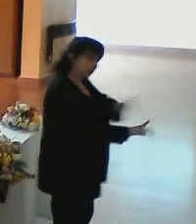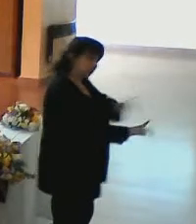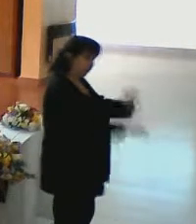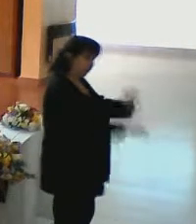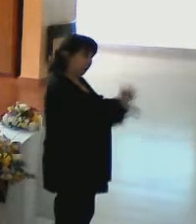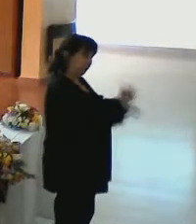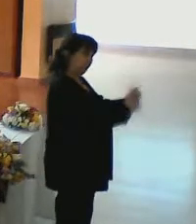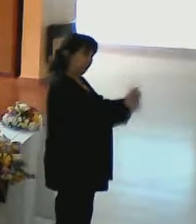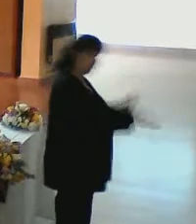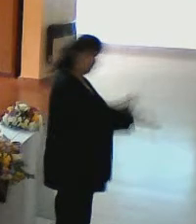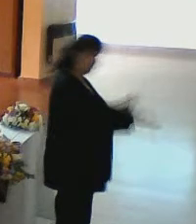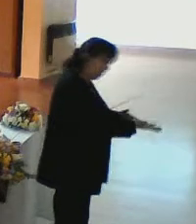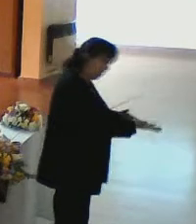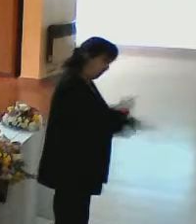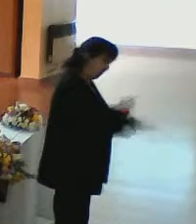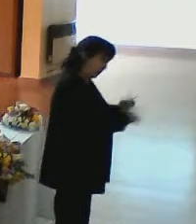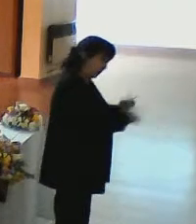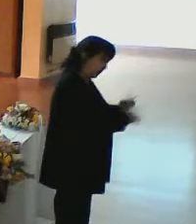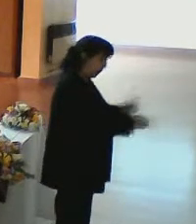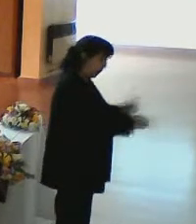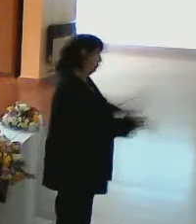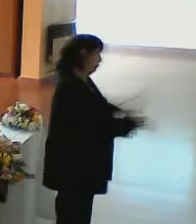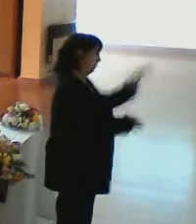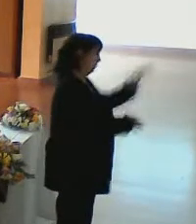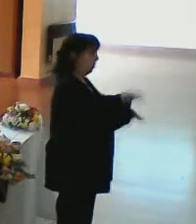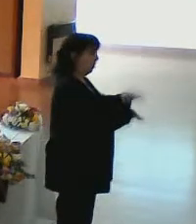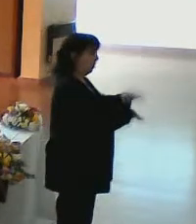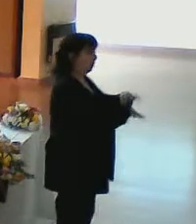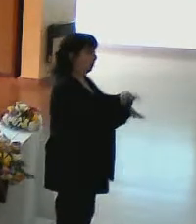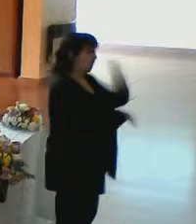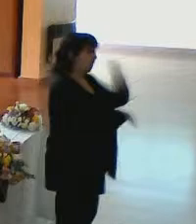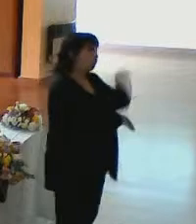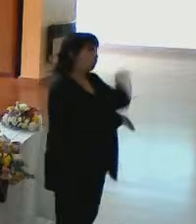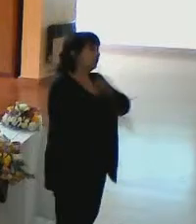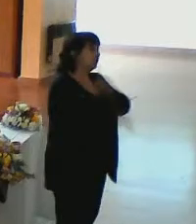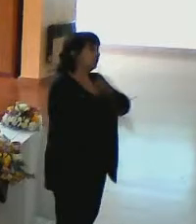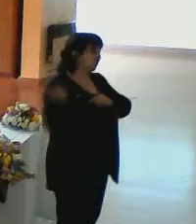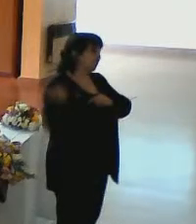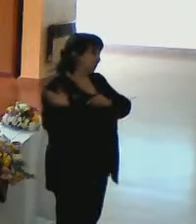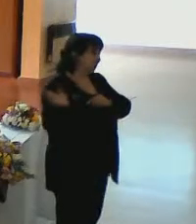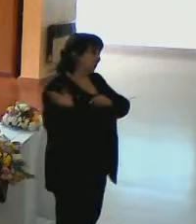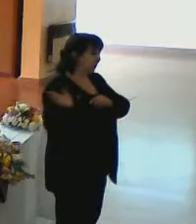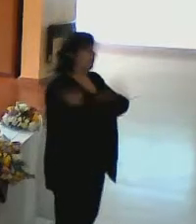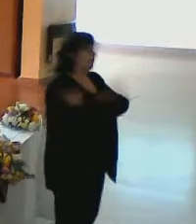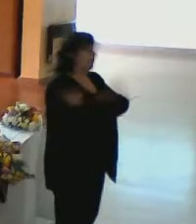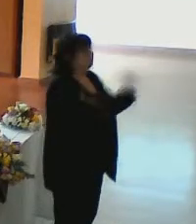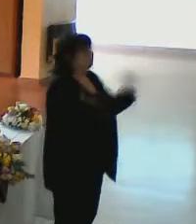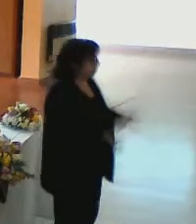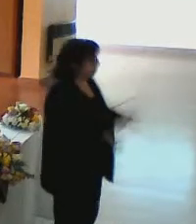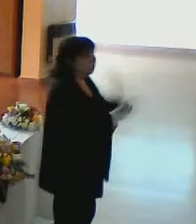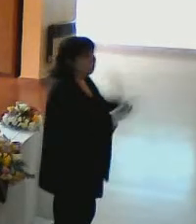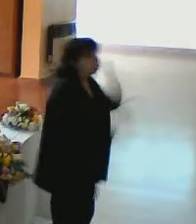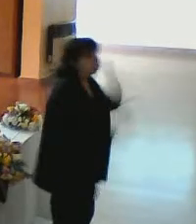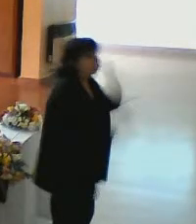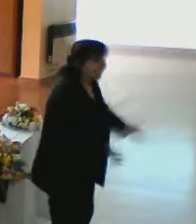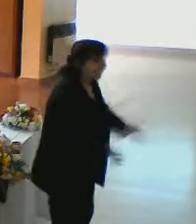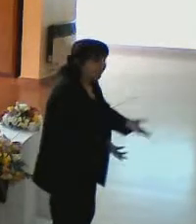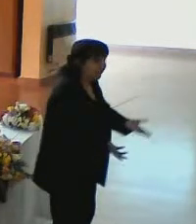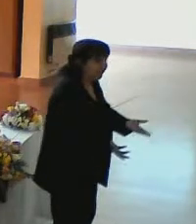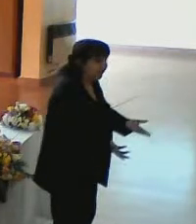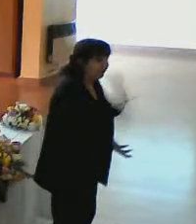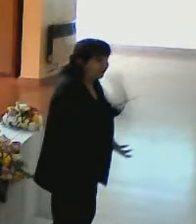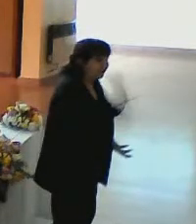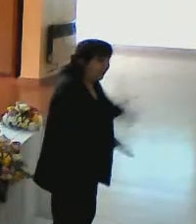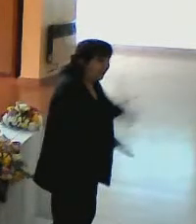aula. Los síntomas, como dije, son inespecíficos, puede ser solamente hipotonía. Esto de la dificultad de